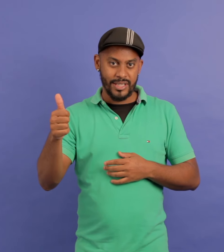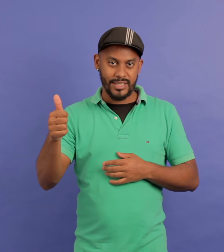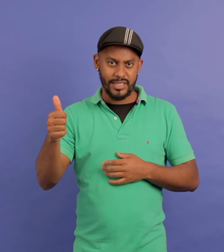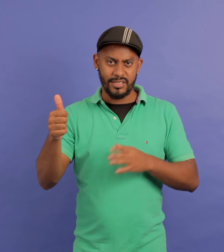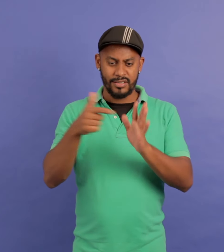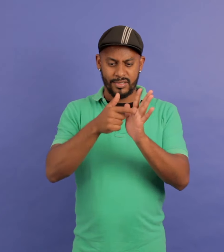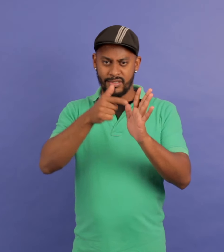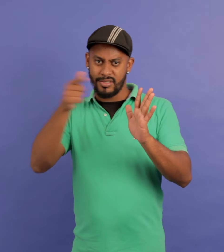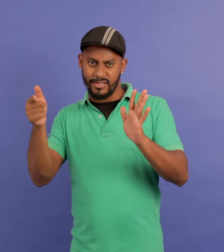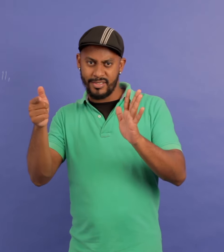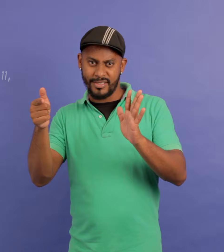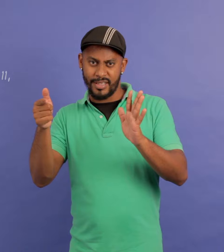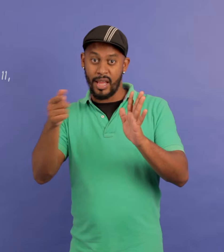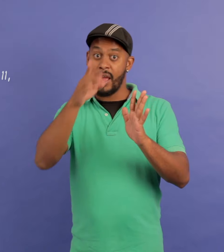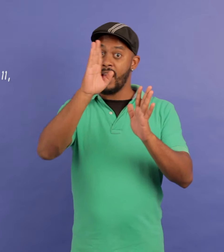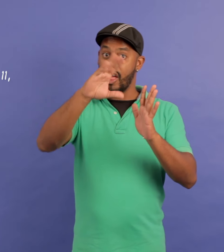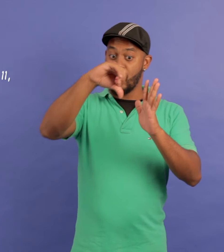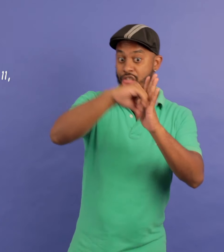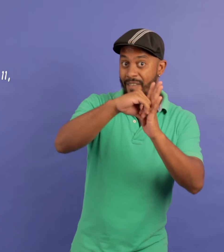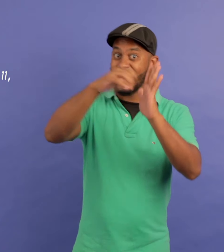Ou seja, nos dias 9, 10 e 11.